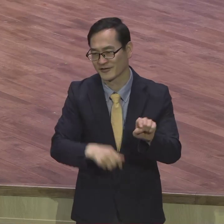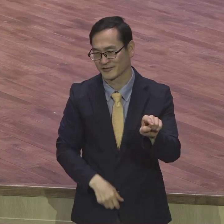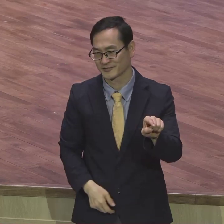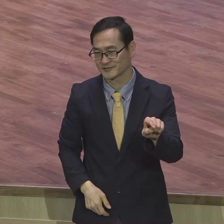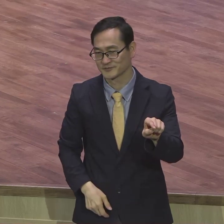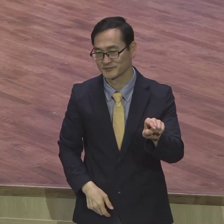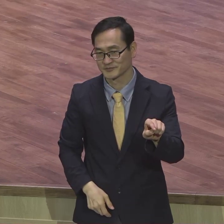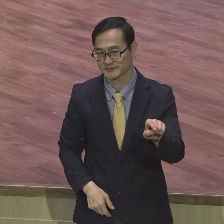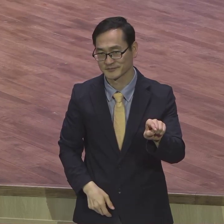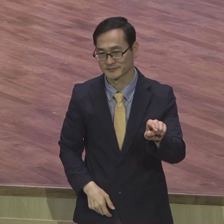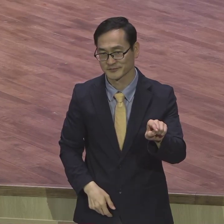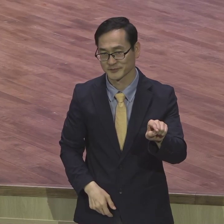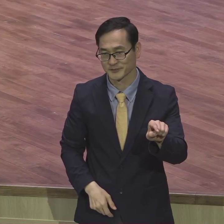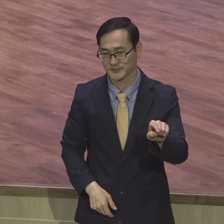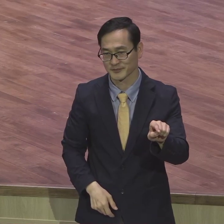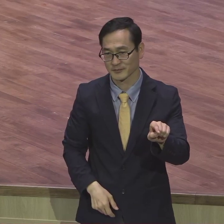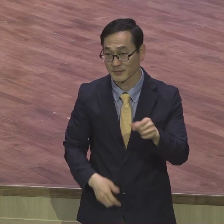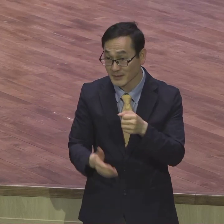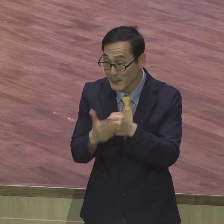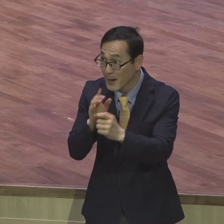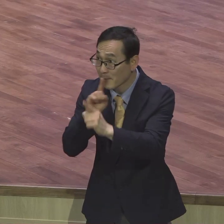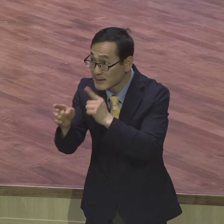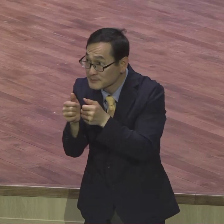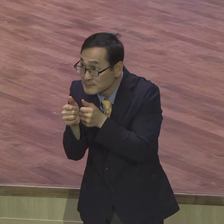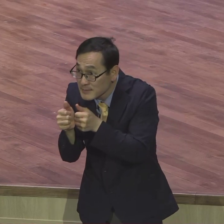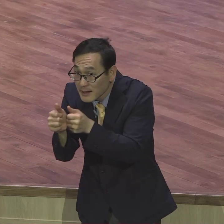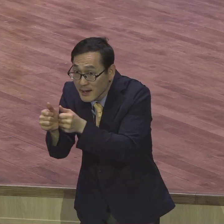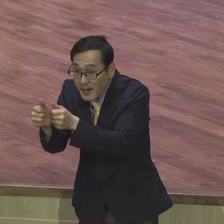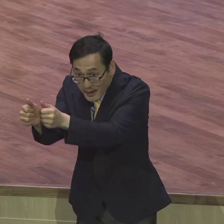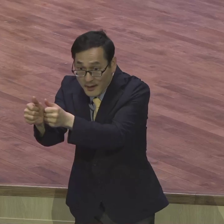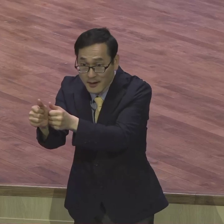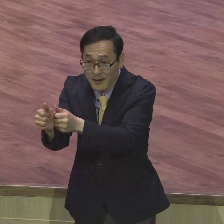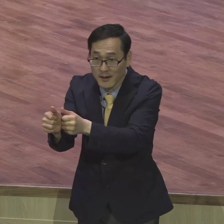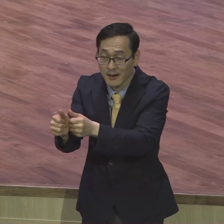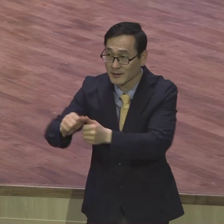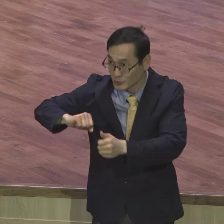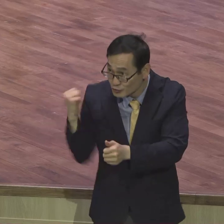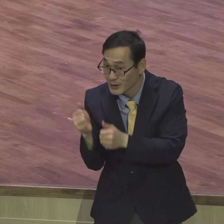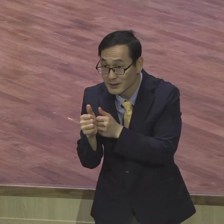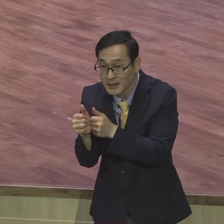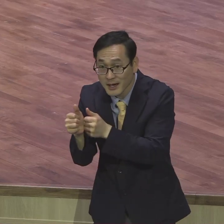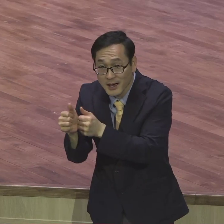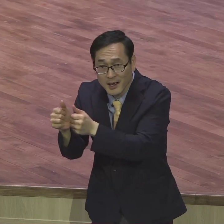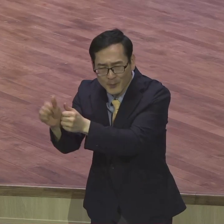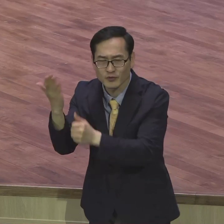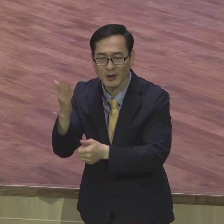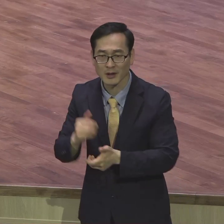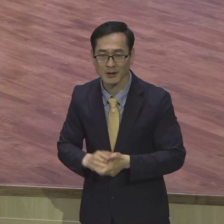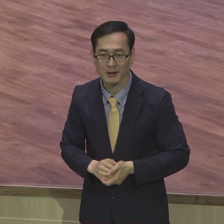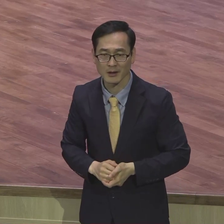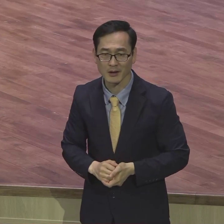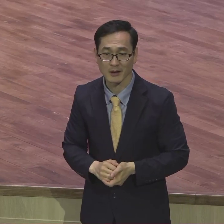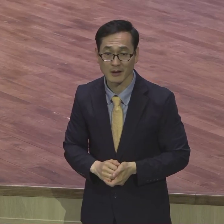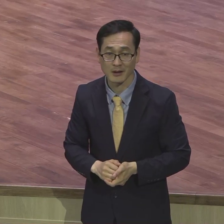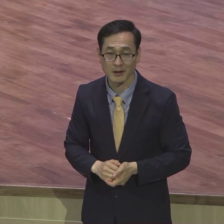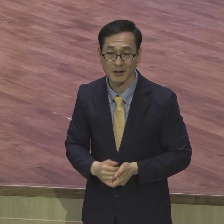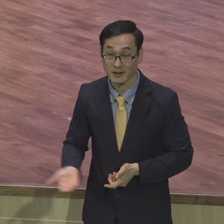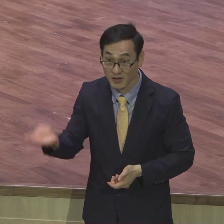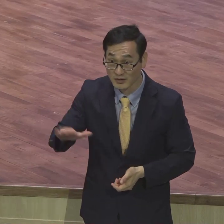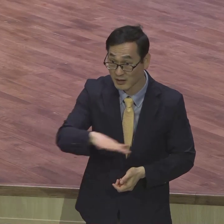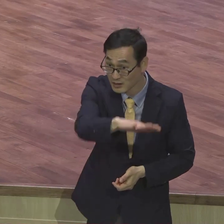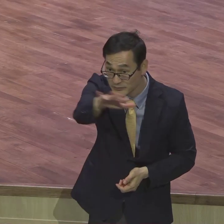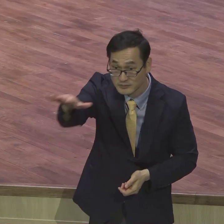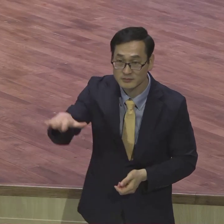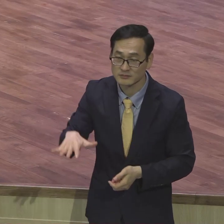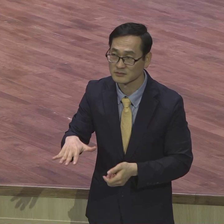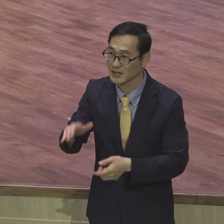아멘. 그래서 말씀 따라가면 말씀 따라 말씀에 순종하고 따라가면 되는데 대부분의 성도들이 안타깝게도 말씀 따라